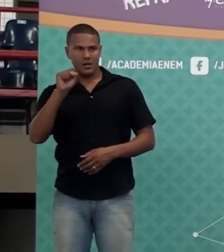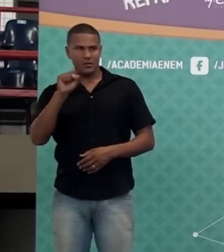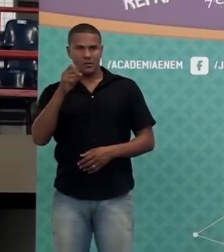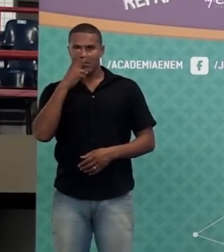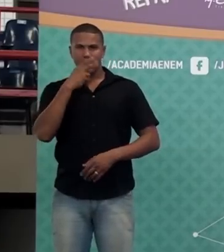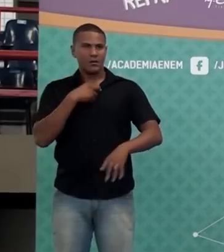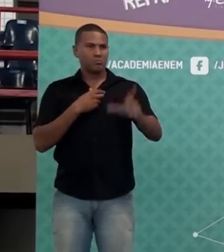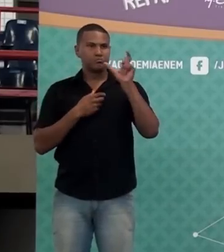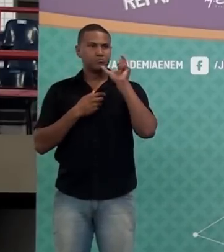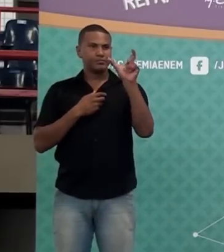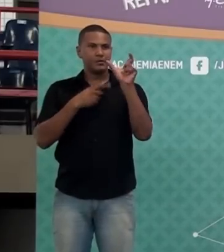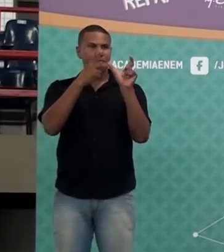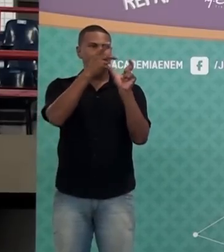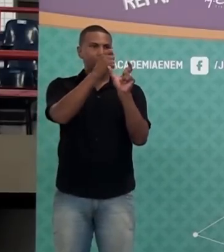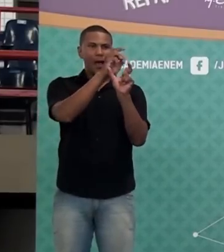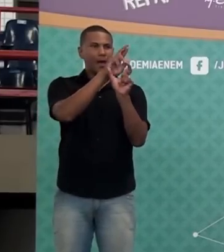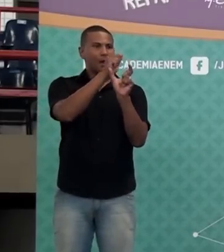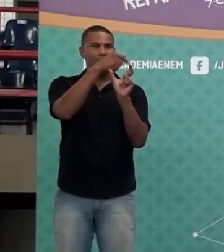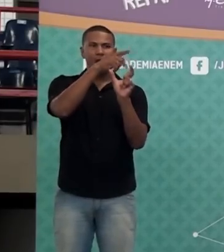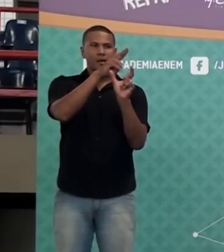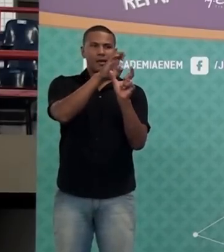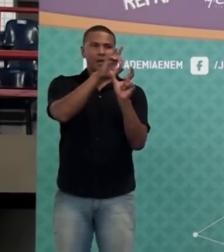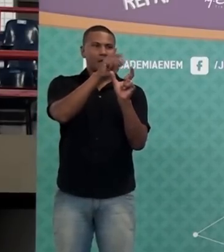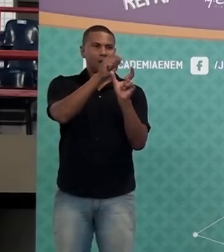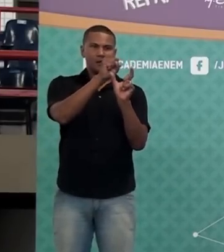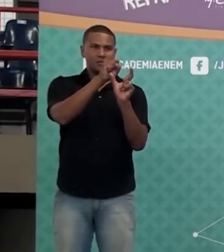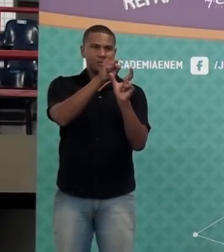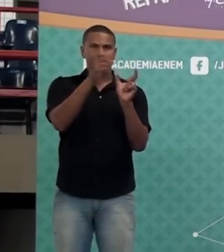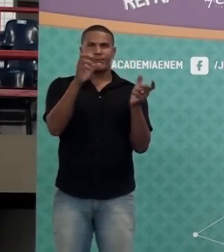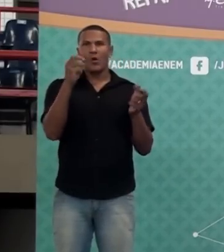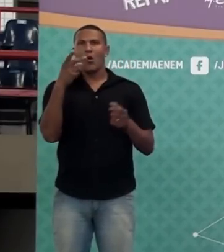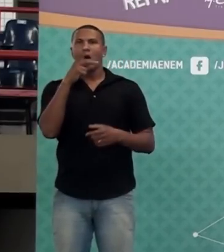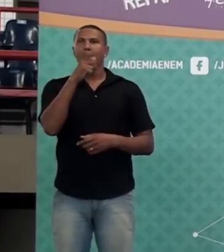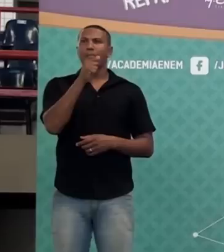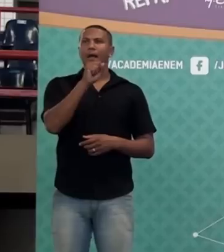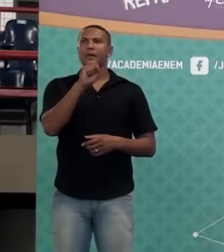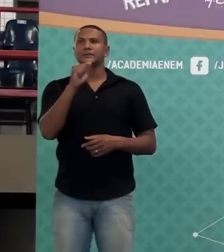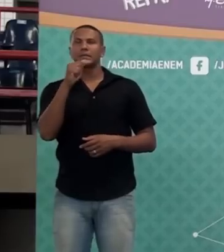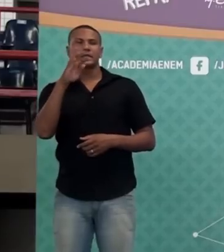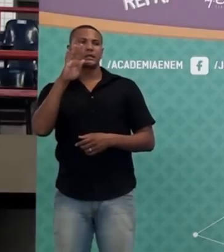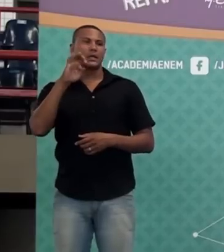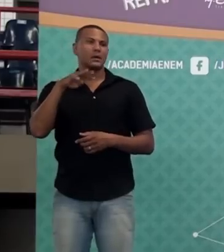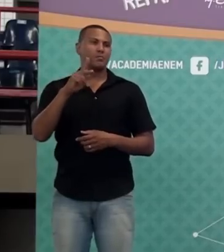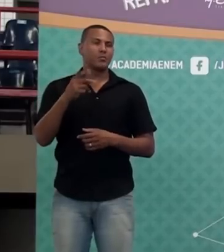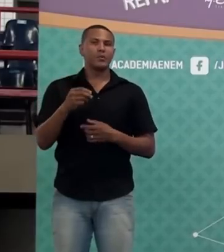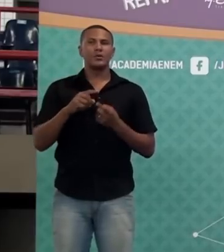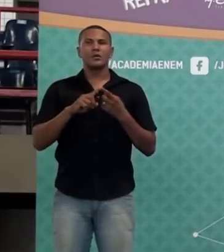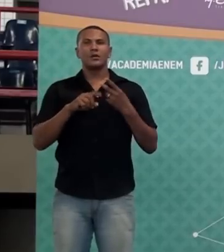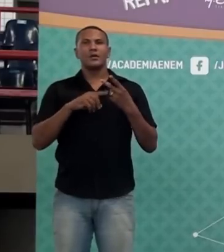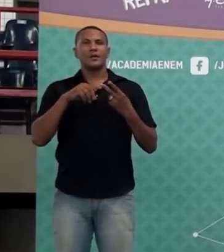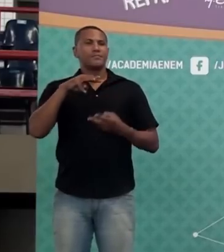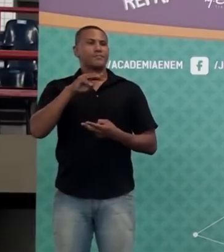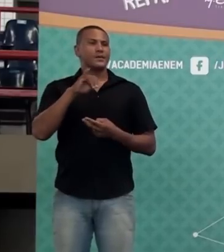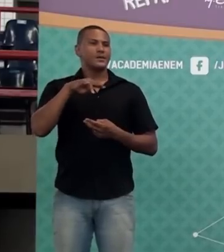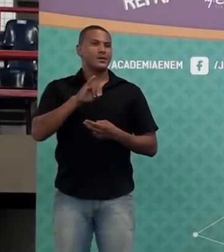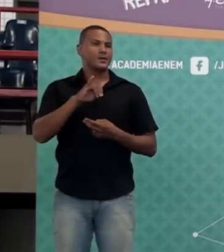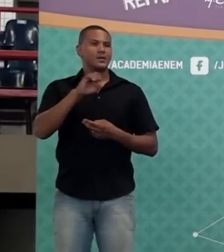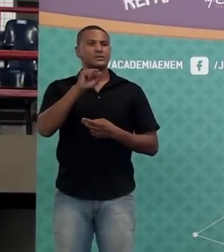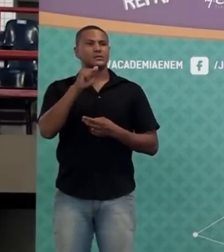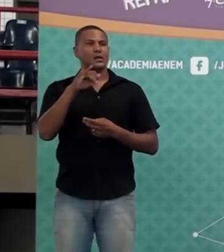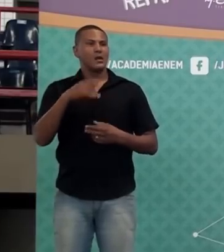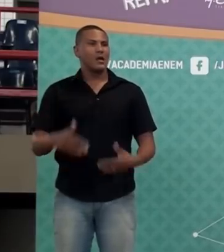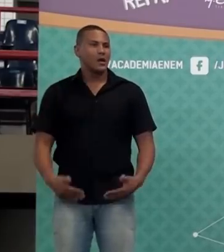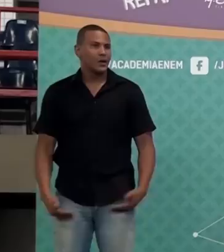uma palavra só, como a gente já dizia, passatempo, mini-saia, que sempre foram juntas. É uma